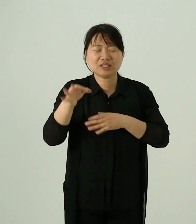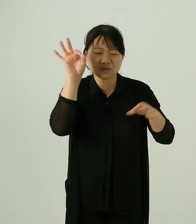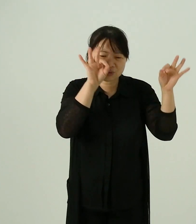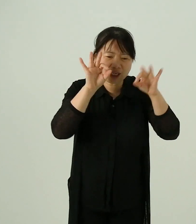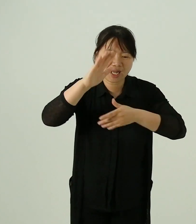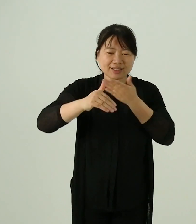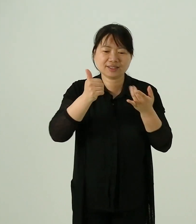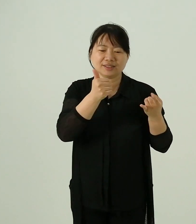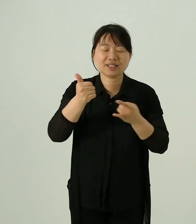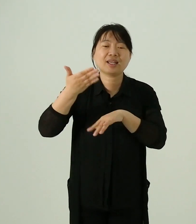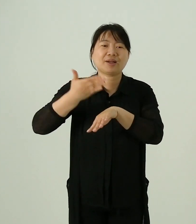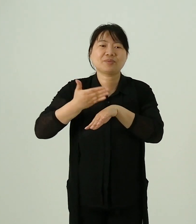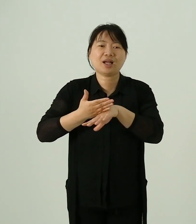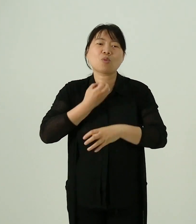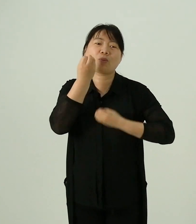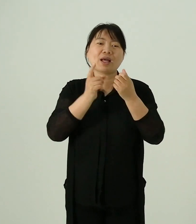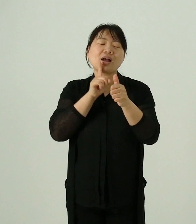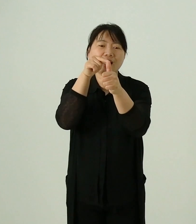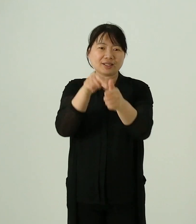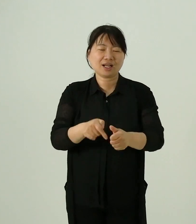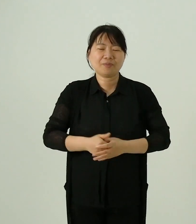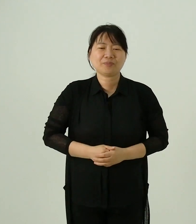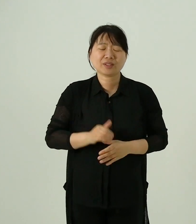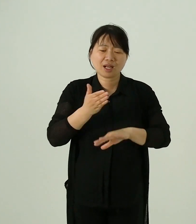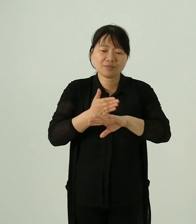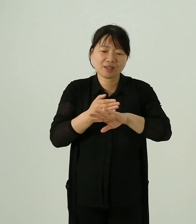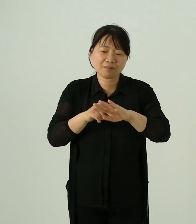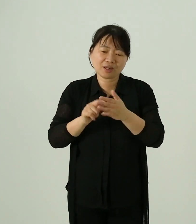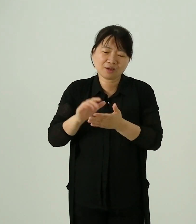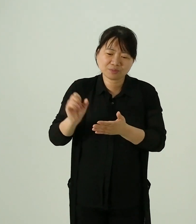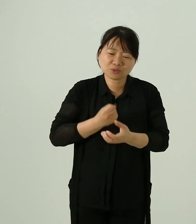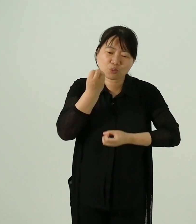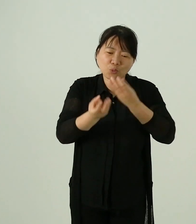감사함으로 하나님께 아뢰라. 그 감사함으로 왜 아뢰야 될까요?